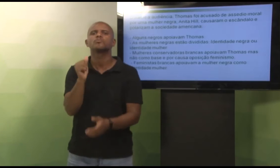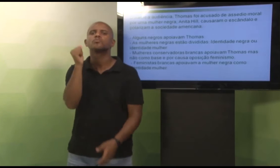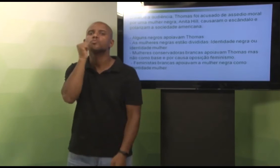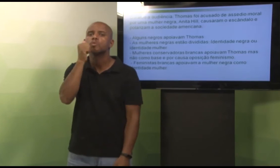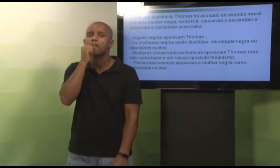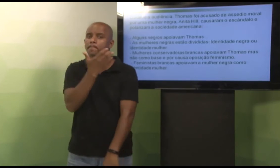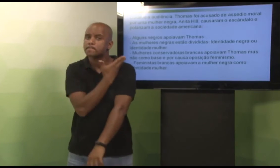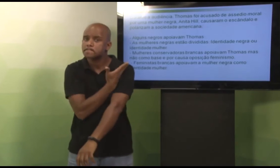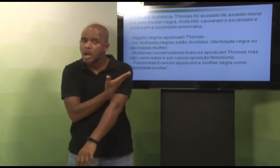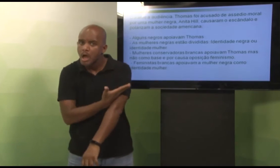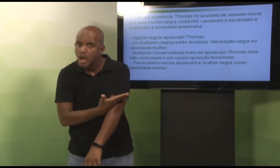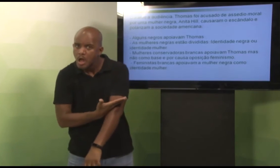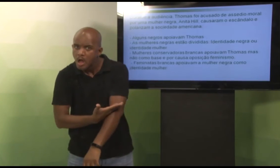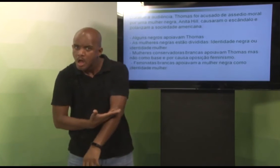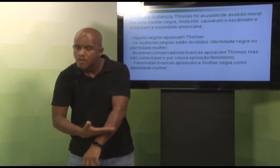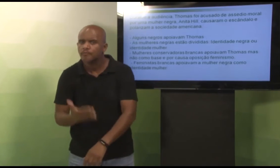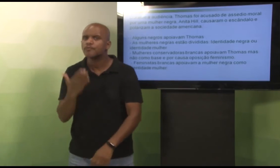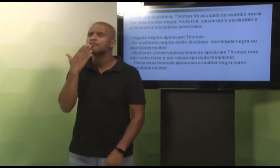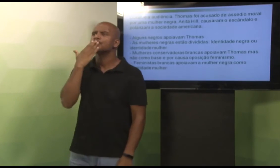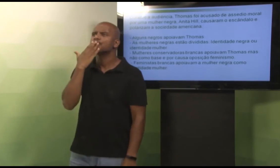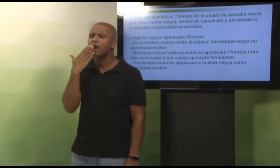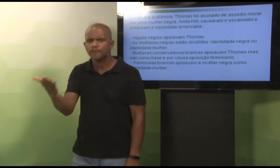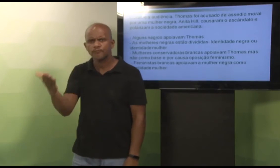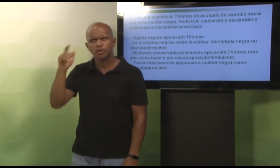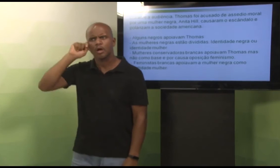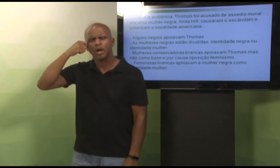Tinha outro grupo de mulher branca,